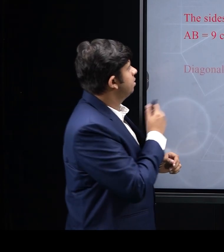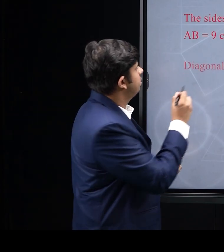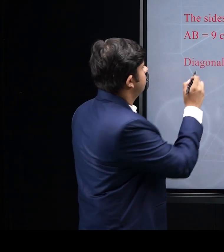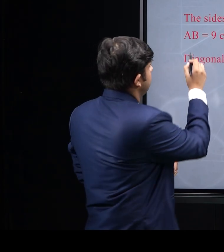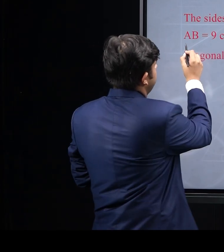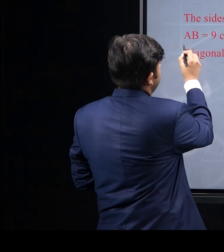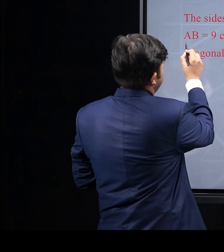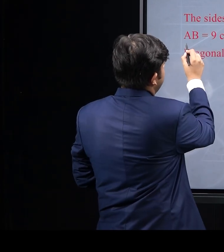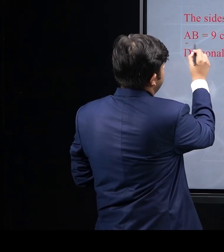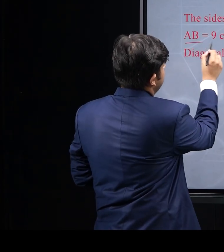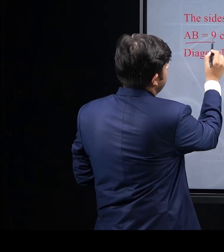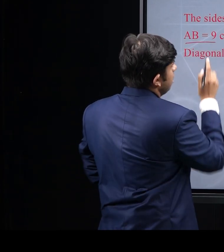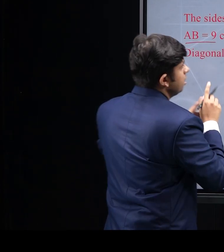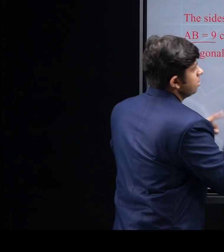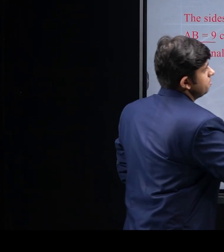= 9 ಸೆಂಟಿಮೀಟರ್,